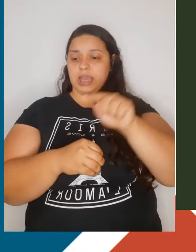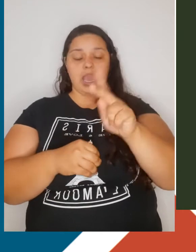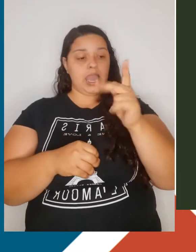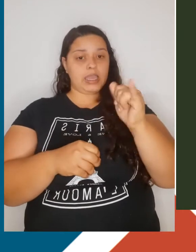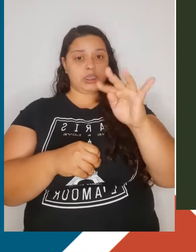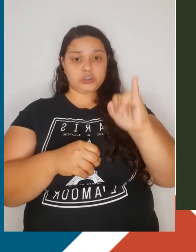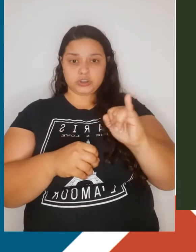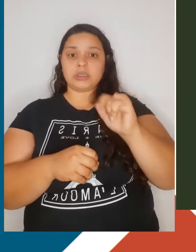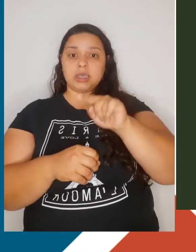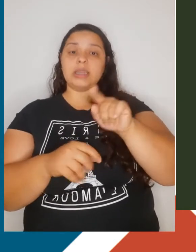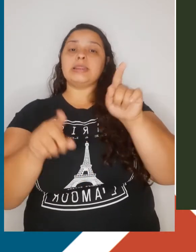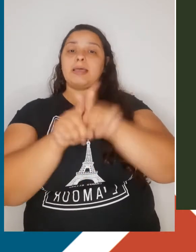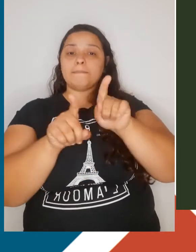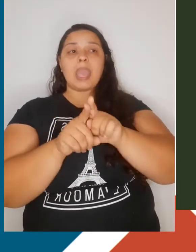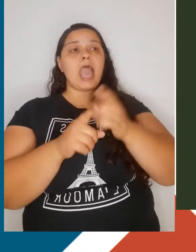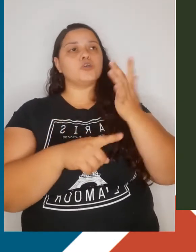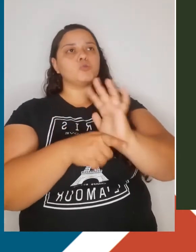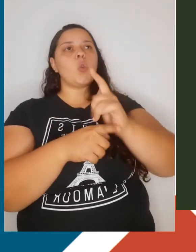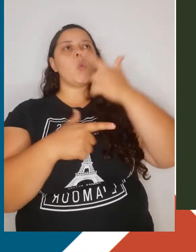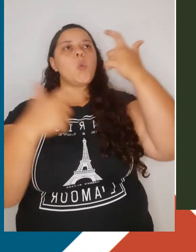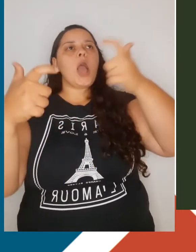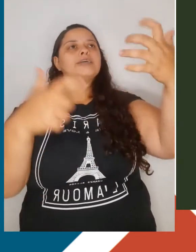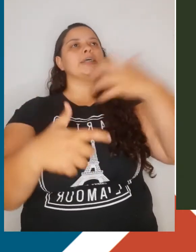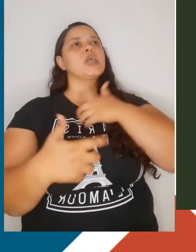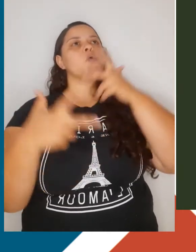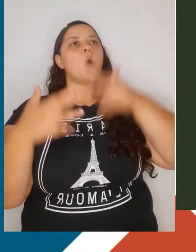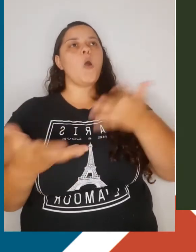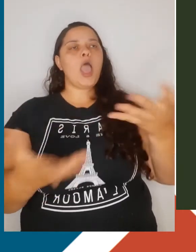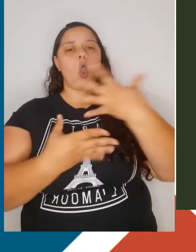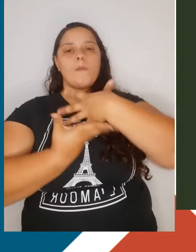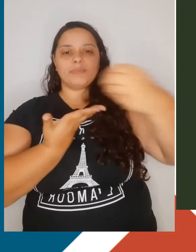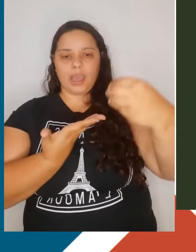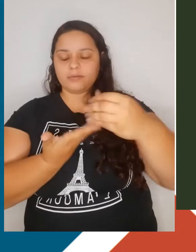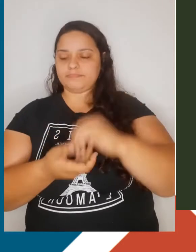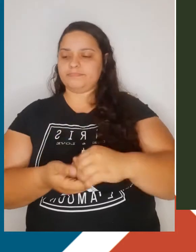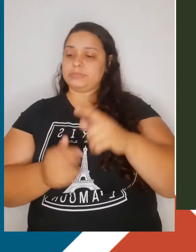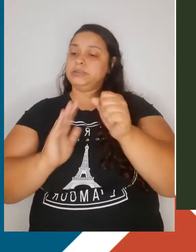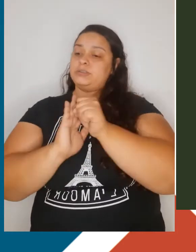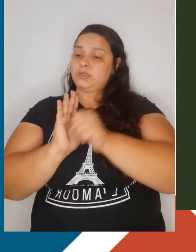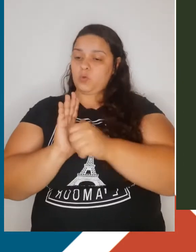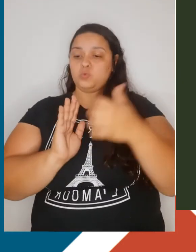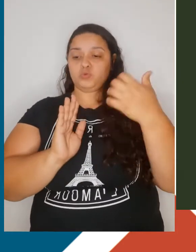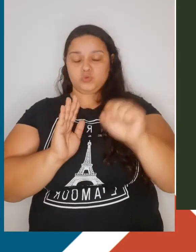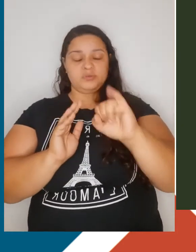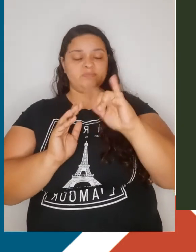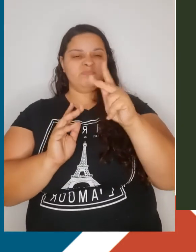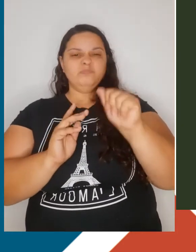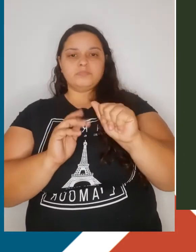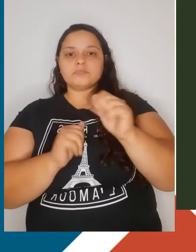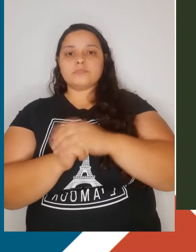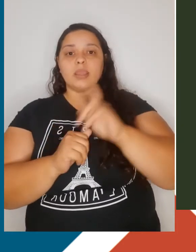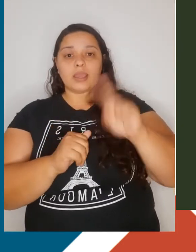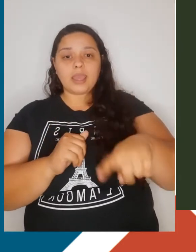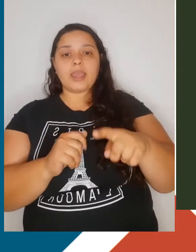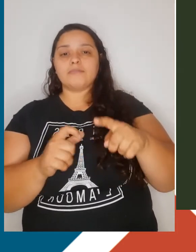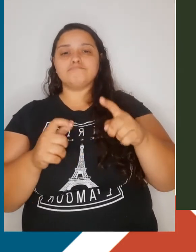o espírito revolucionário em outras regiões, como bem veremos. Precisamos lembrar que durante o século XVIII, a Ilha de